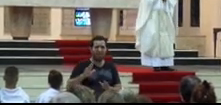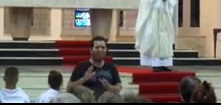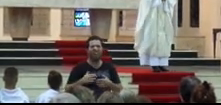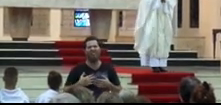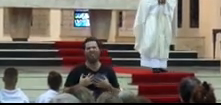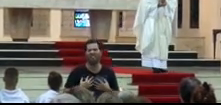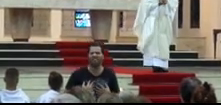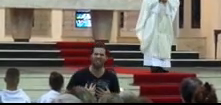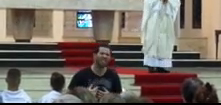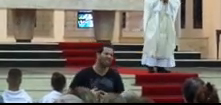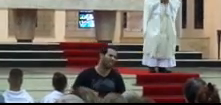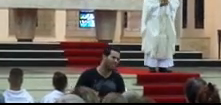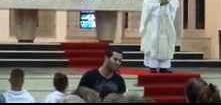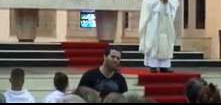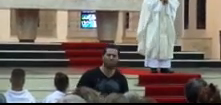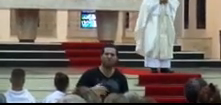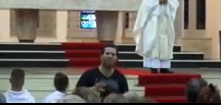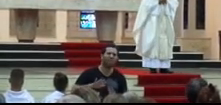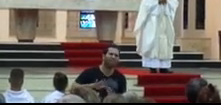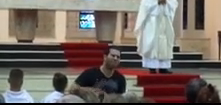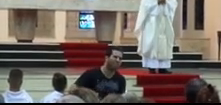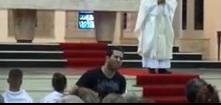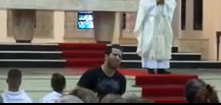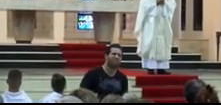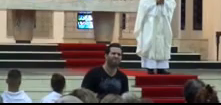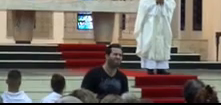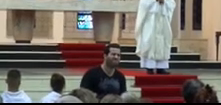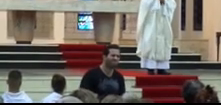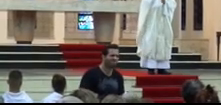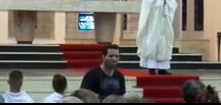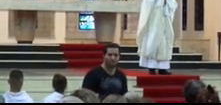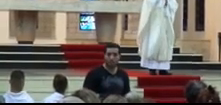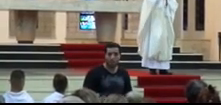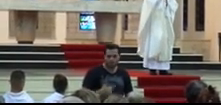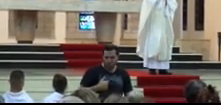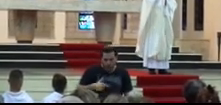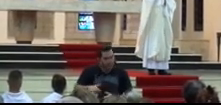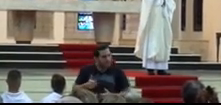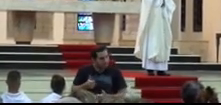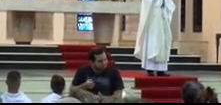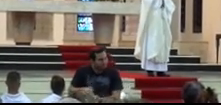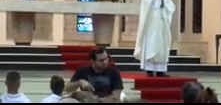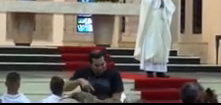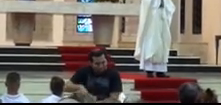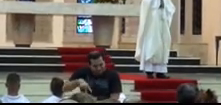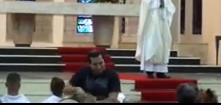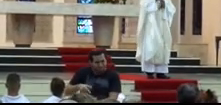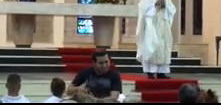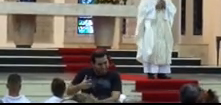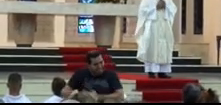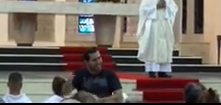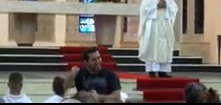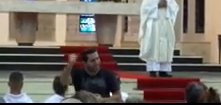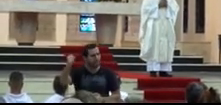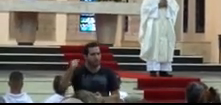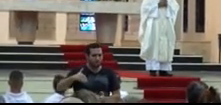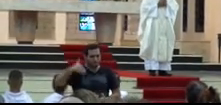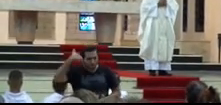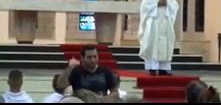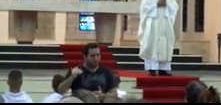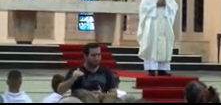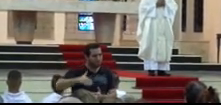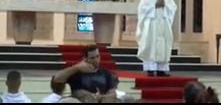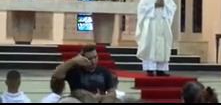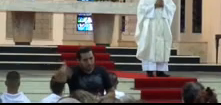Saber transformar situações em algo melhor e bem maior. É o projeto de Jesus